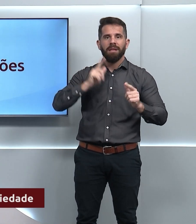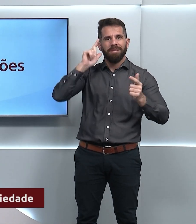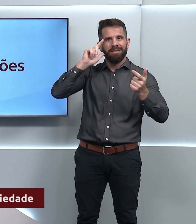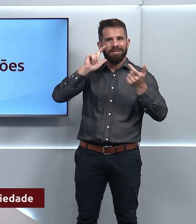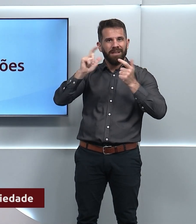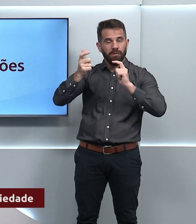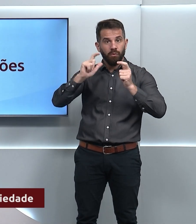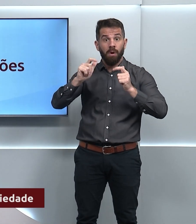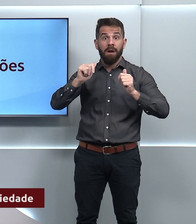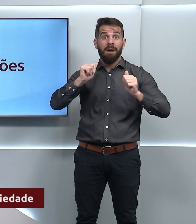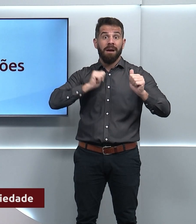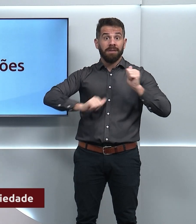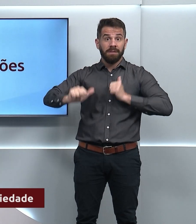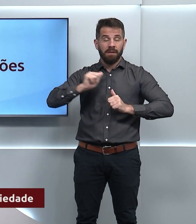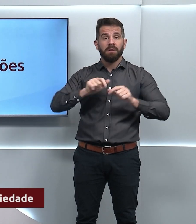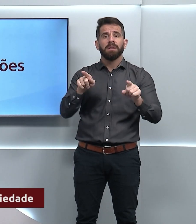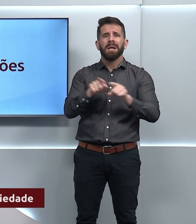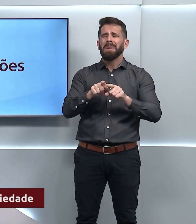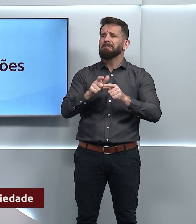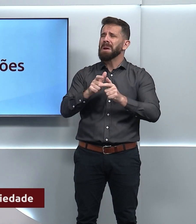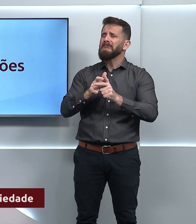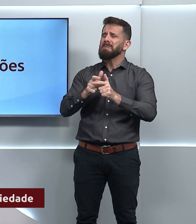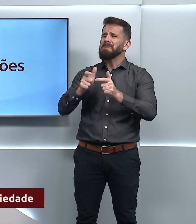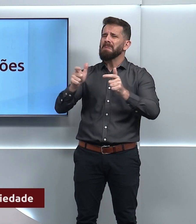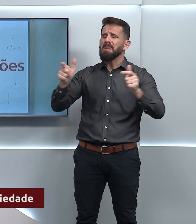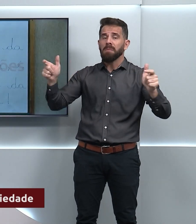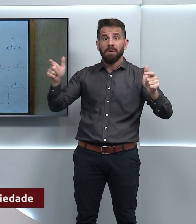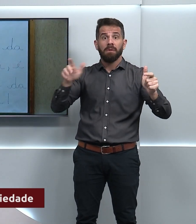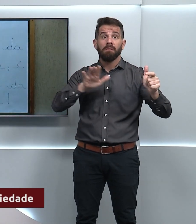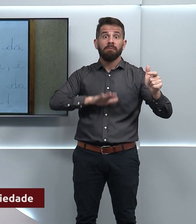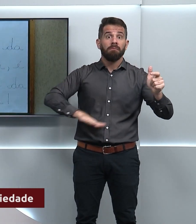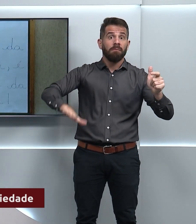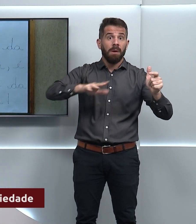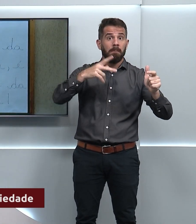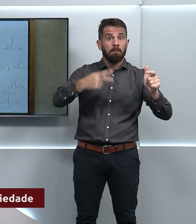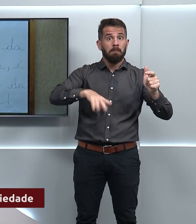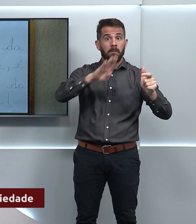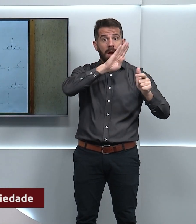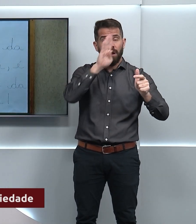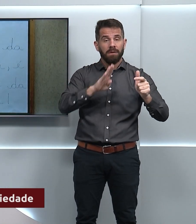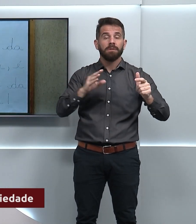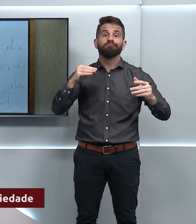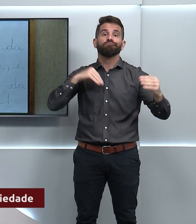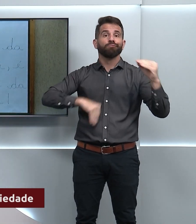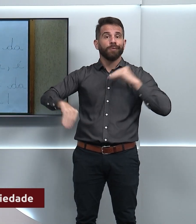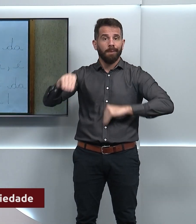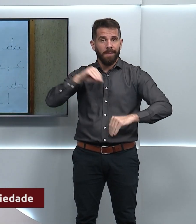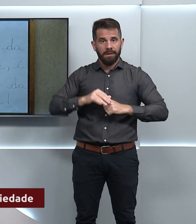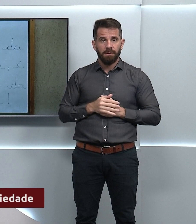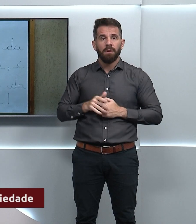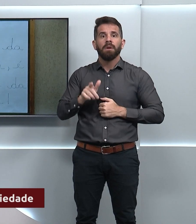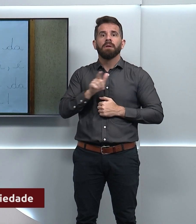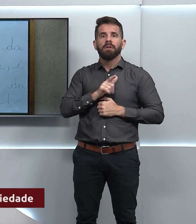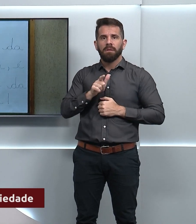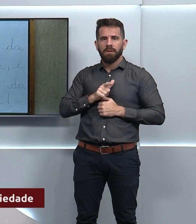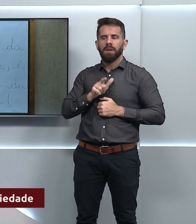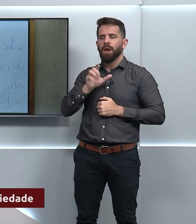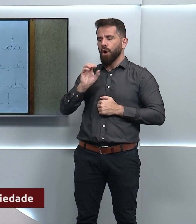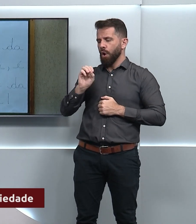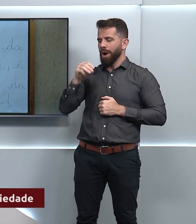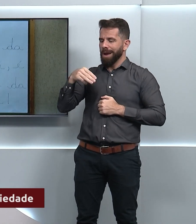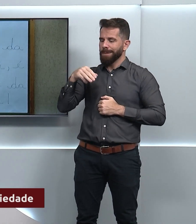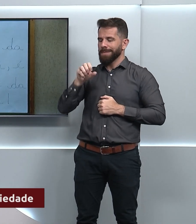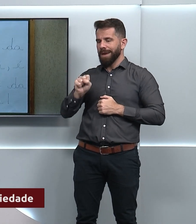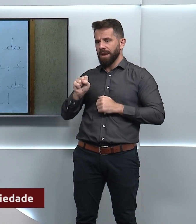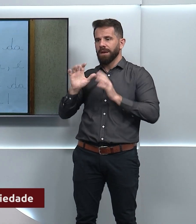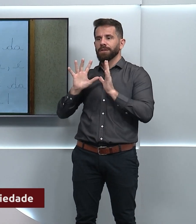e também milhares de brasileiros estão com depressão. Isso é o que aponta um estudo que foi realizado pela Organização Mundial da Saúde.